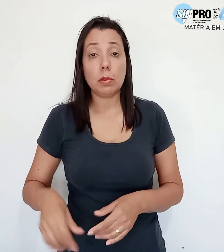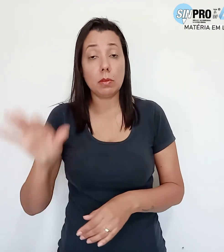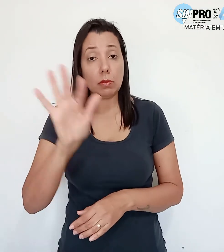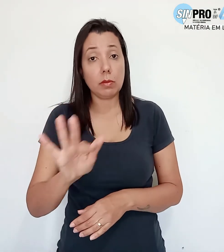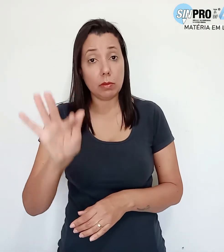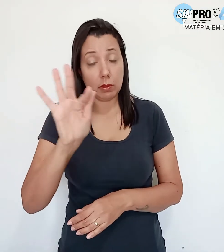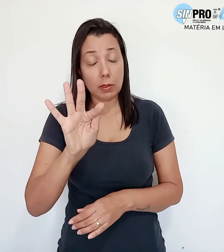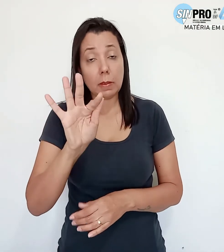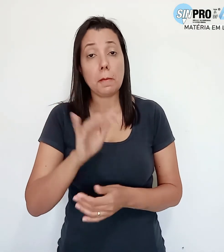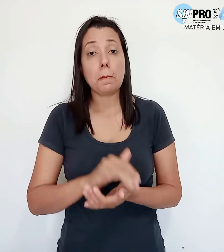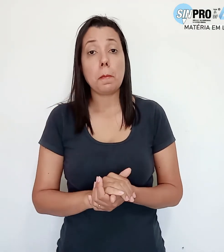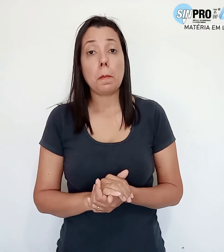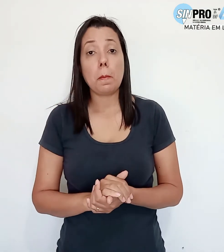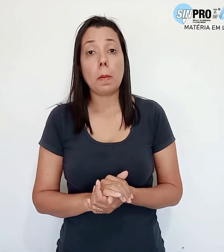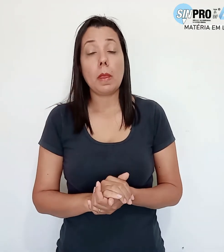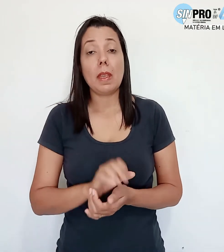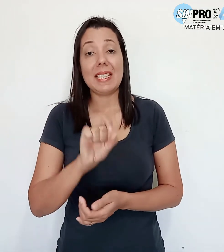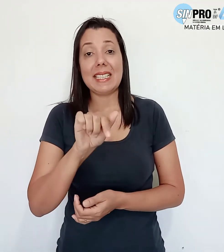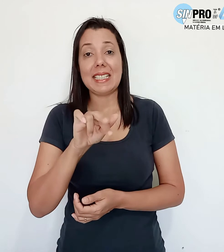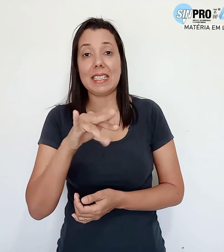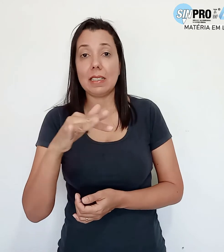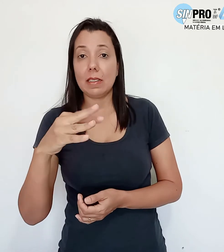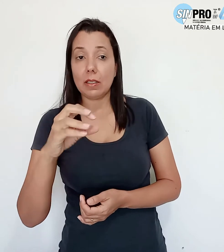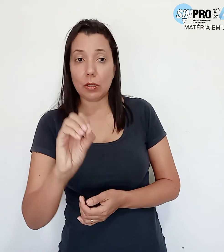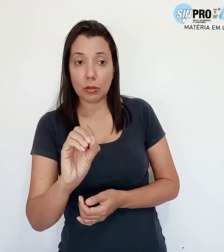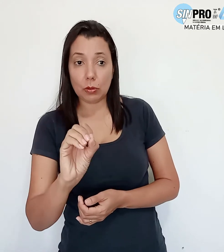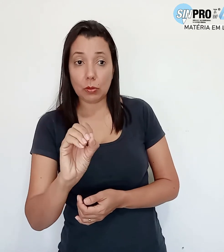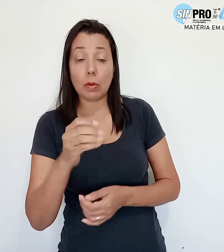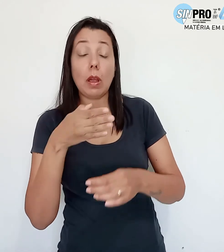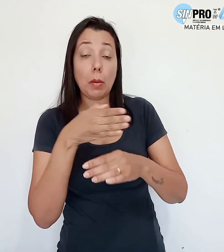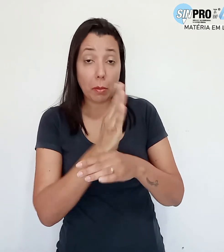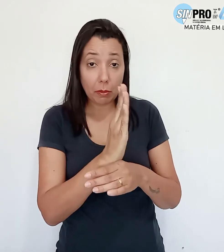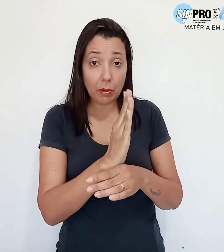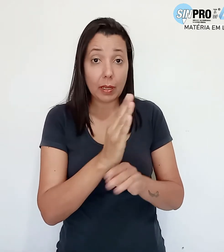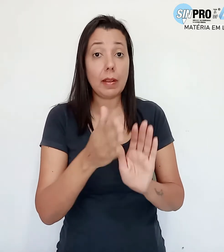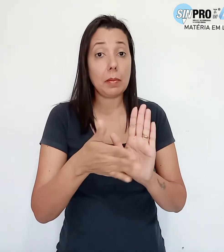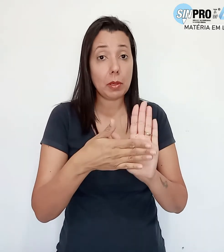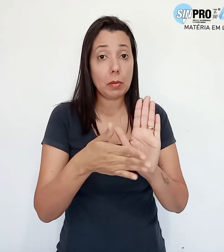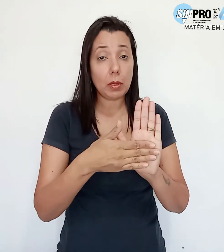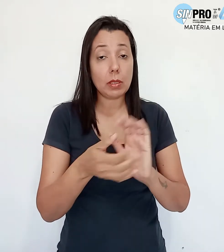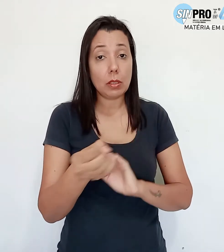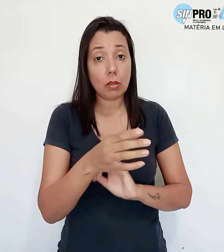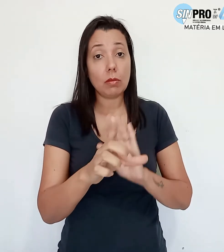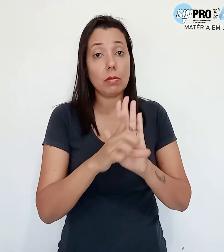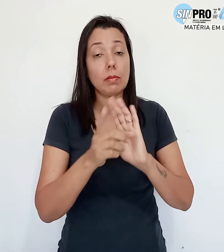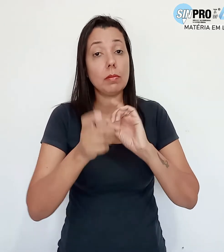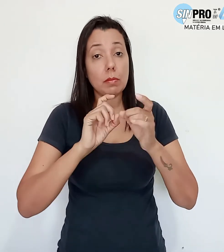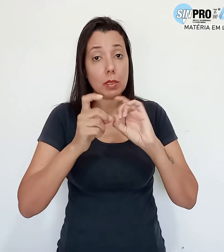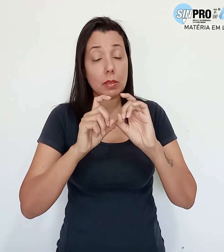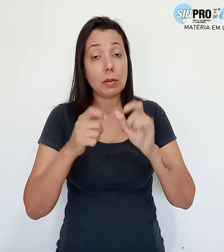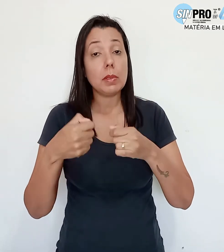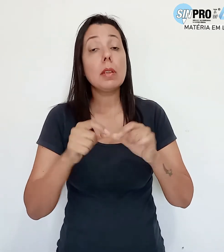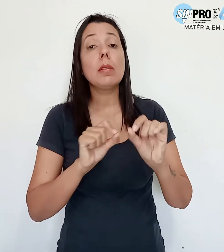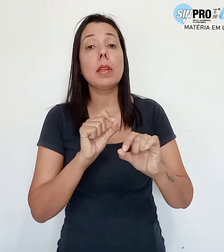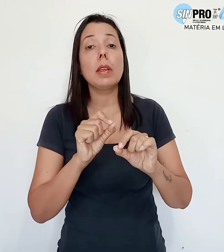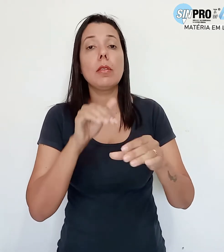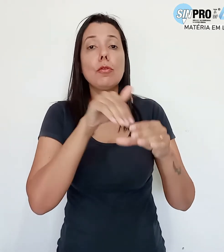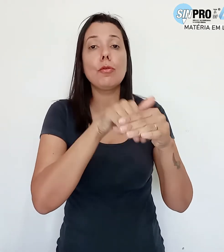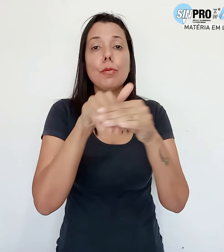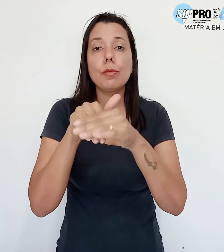a CONDICEF, Sérgio Ronaldo. Para ser aprovada, a PEC da reforma administrativa deverá passar por votação